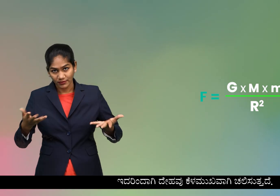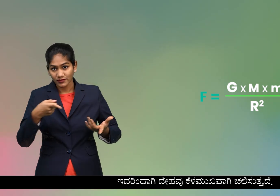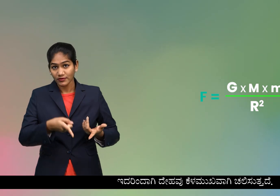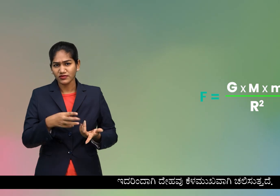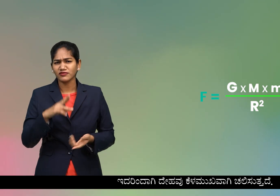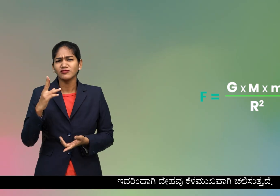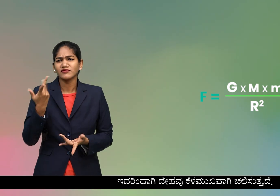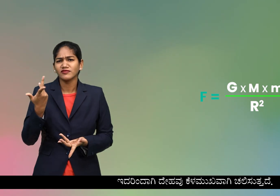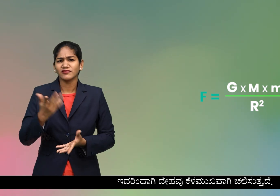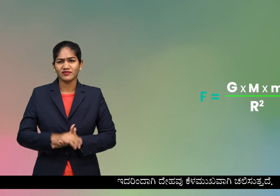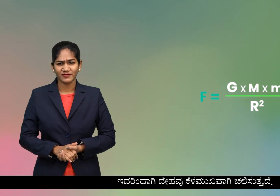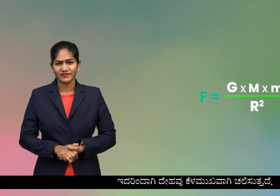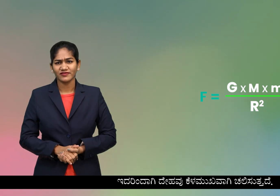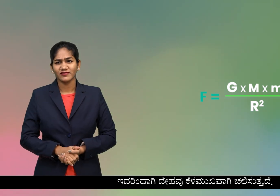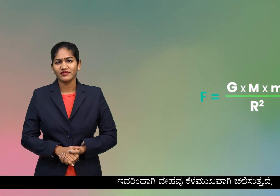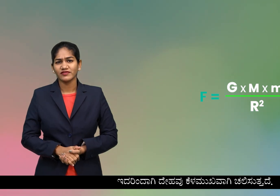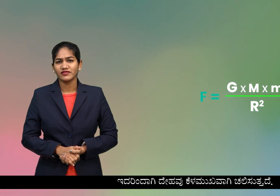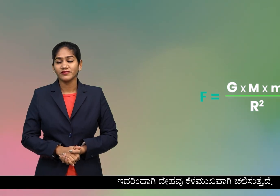ಇದರಿಂದಾಗಿ ದೇಹವು ಕೆಳಮುಖವಾಗಿ ಚಲಿಸುತ್ತದೆ.